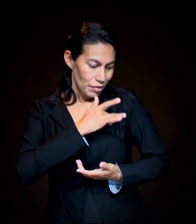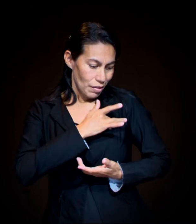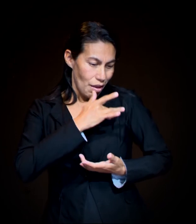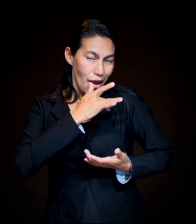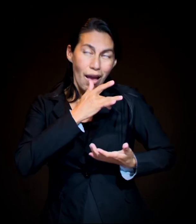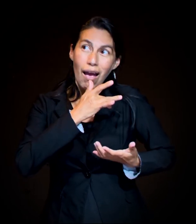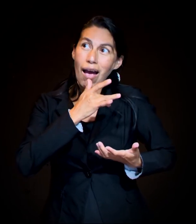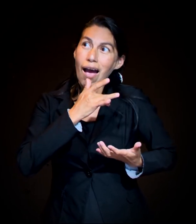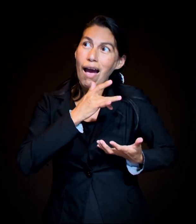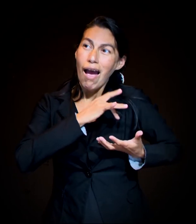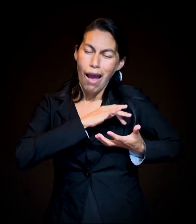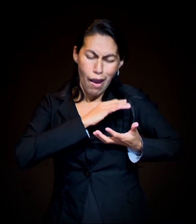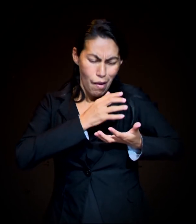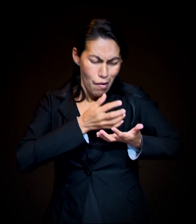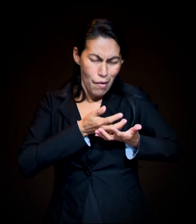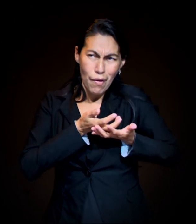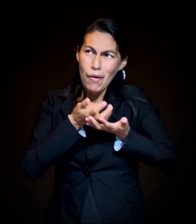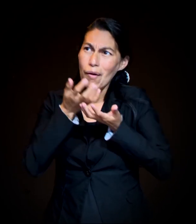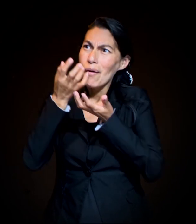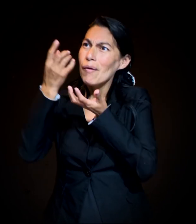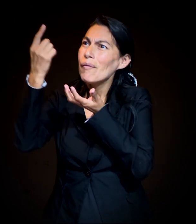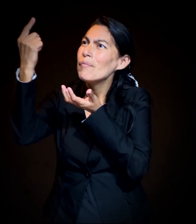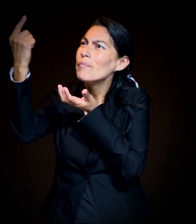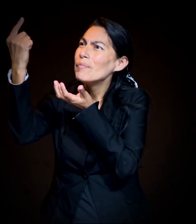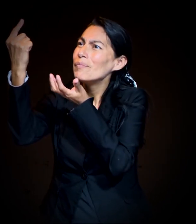venido a tus pies